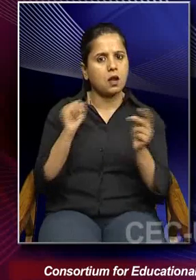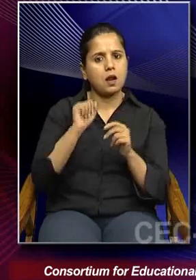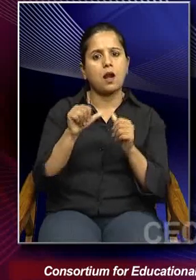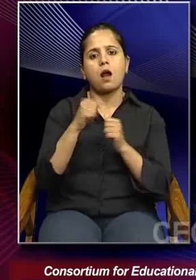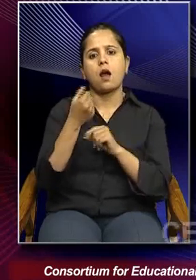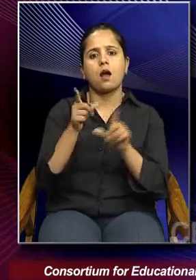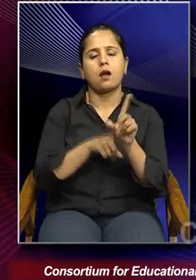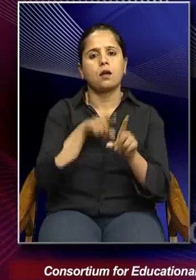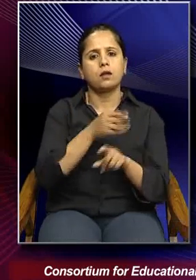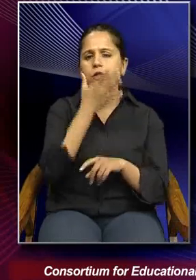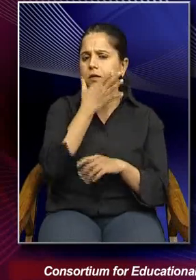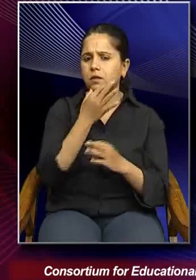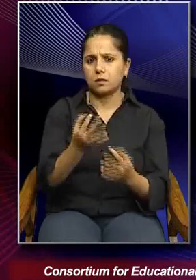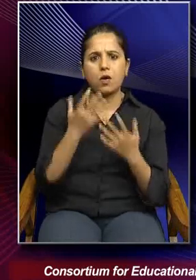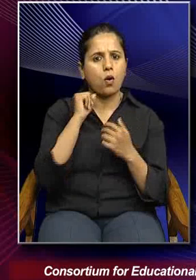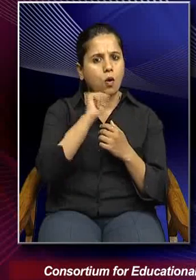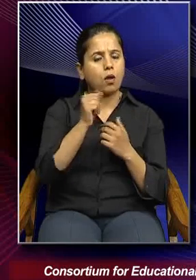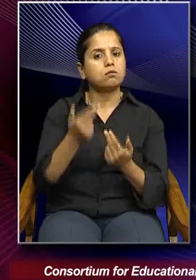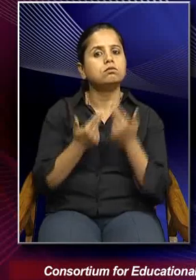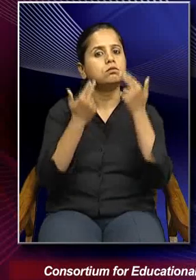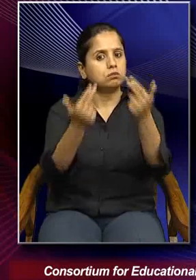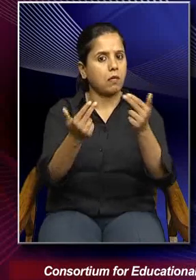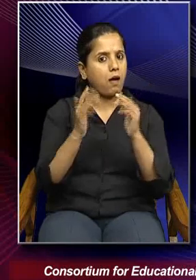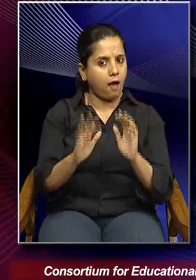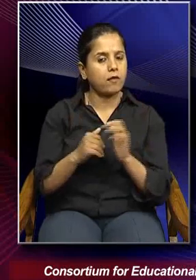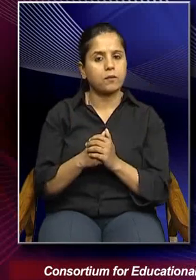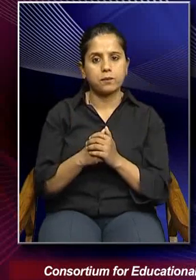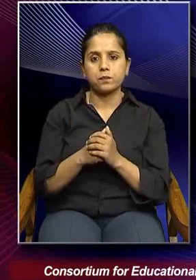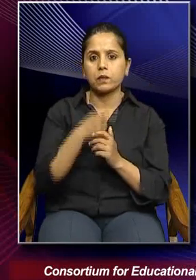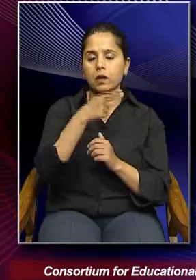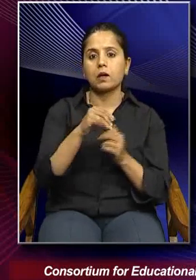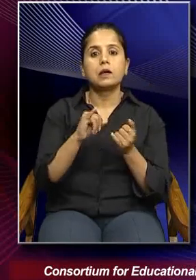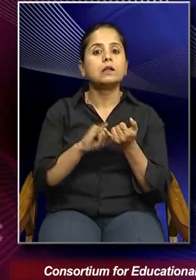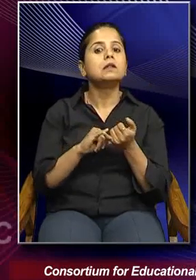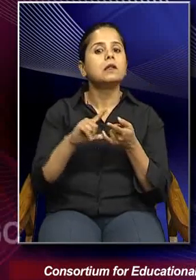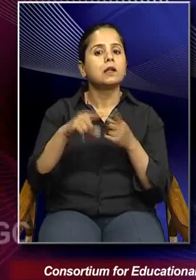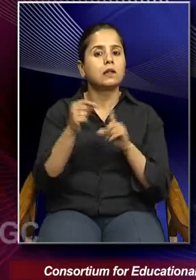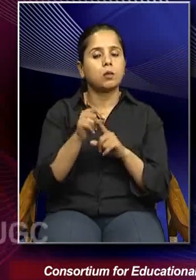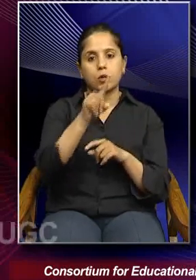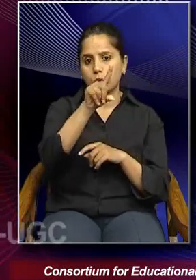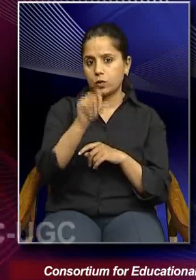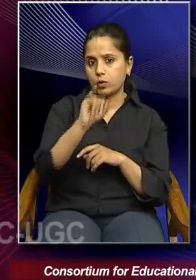बहुत सुंदर और प्रभावी रूप में प्रस्तुत किया सितंबर 1961